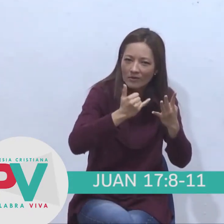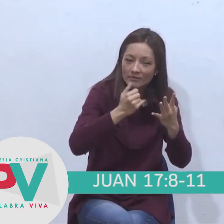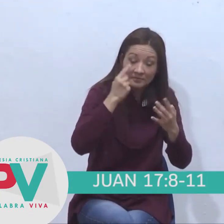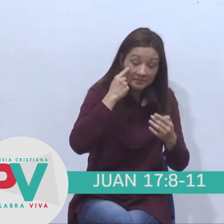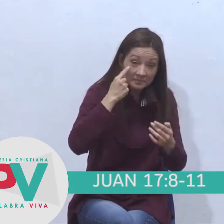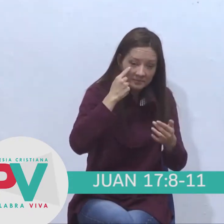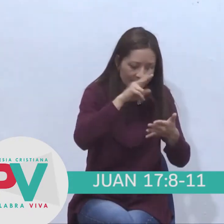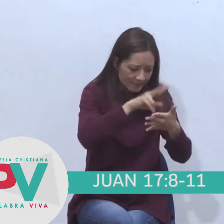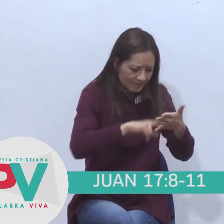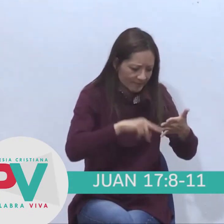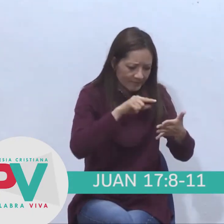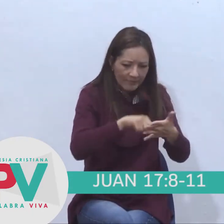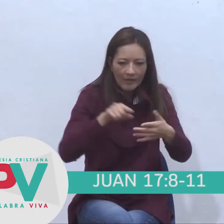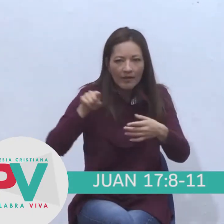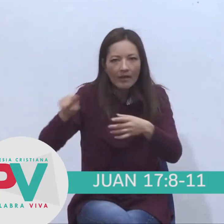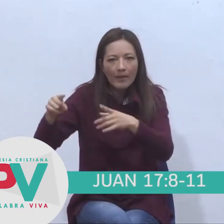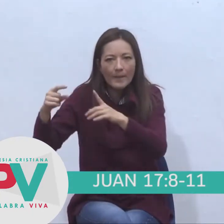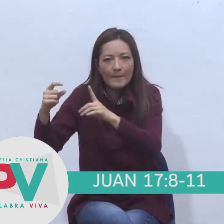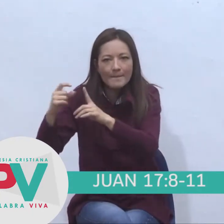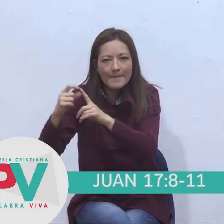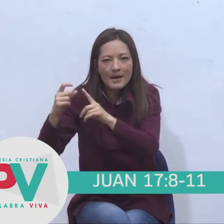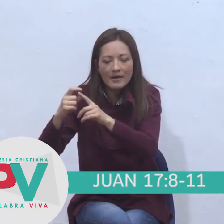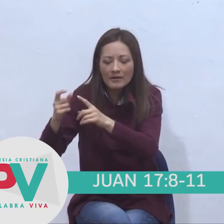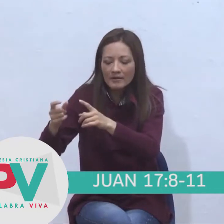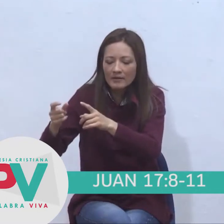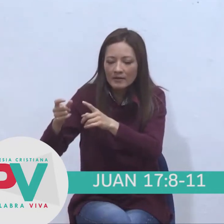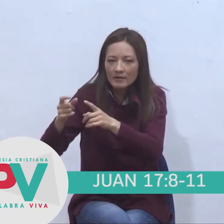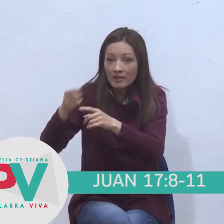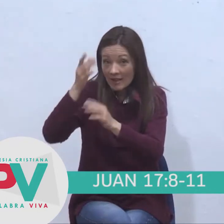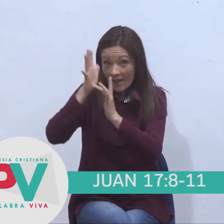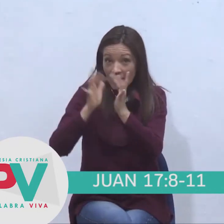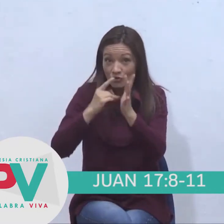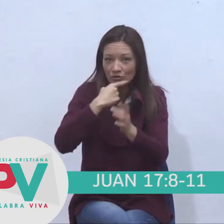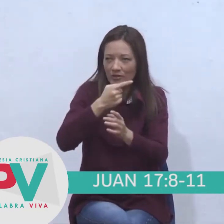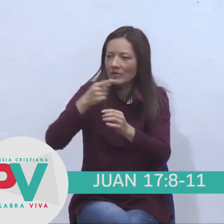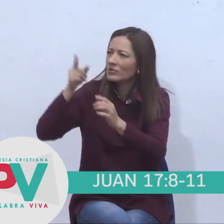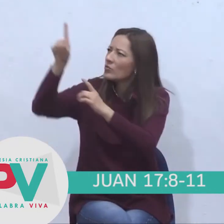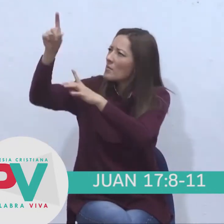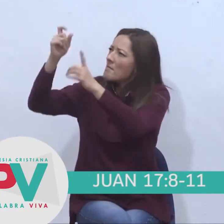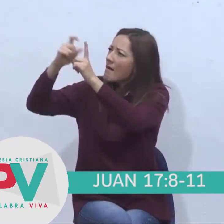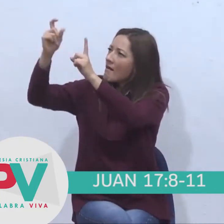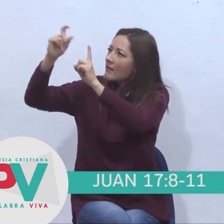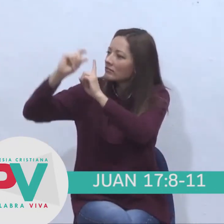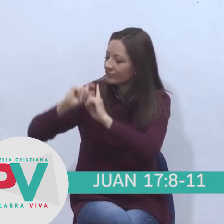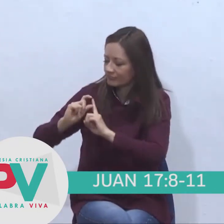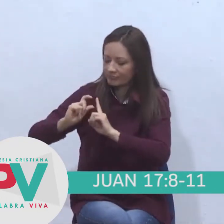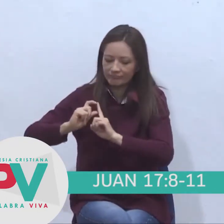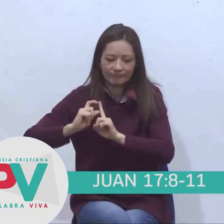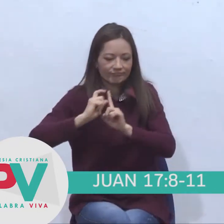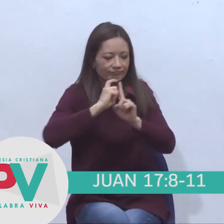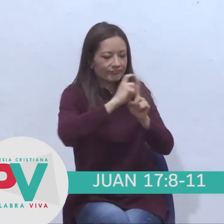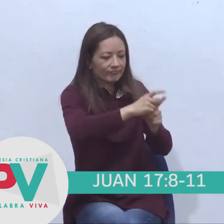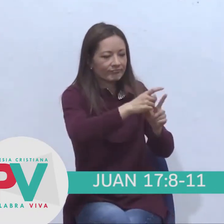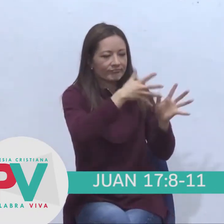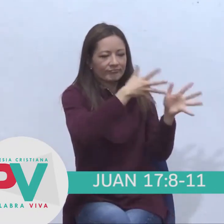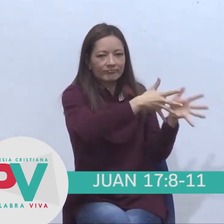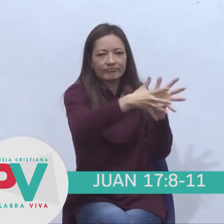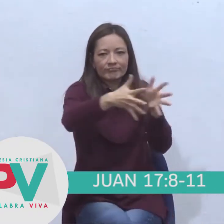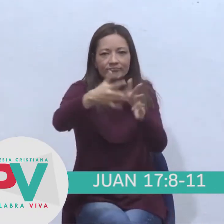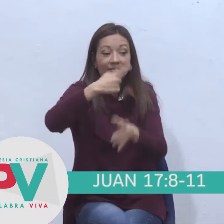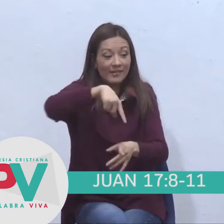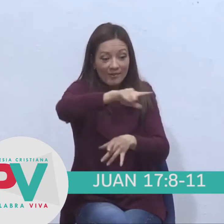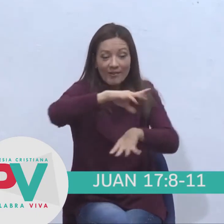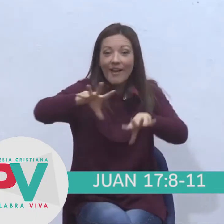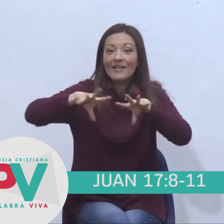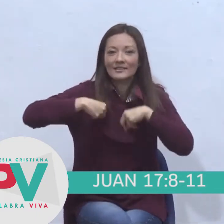Dice, porque las palabras que me diste les he dado, y ellos las recibieron, y han conocido verdaderamente